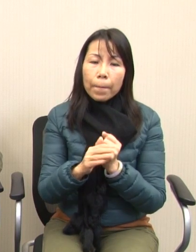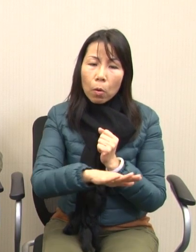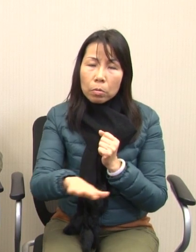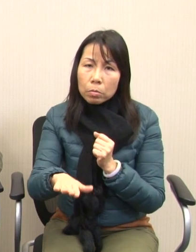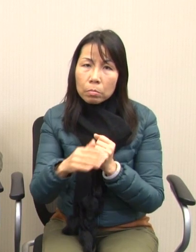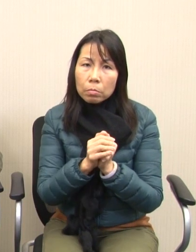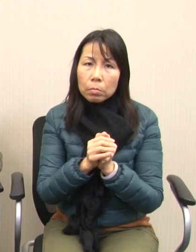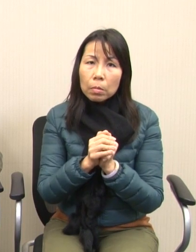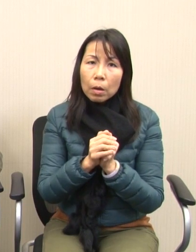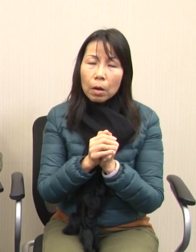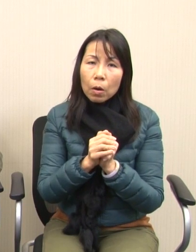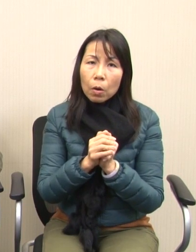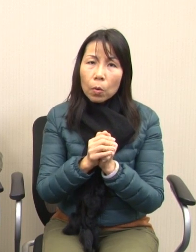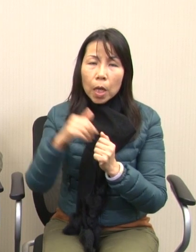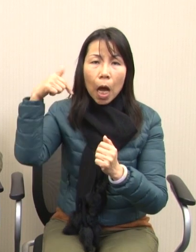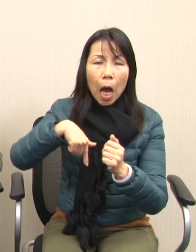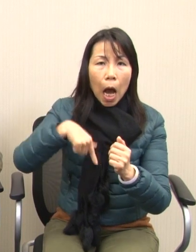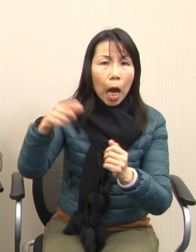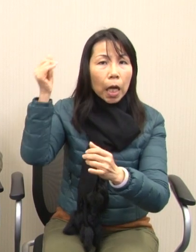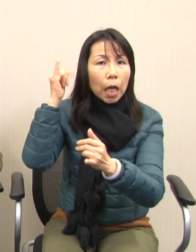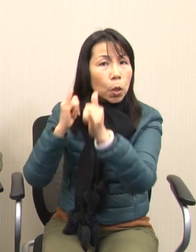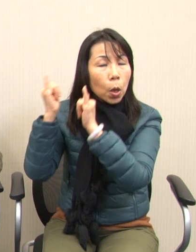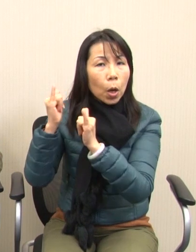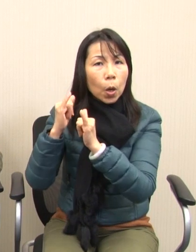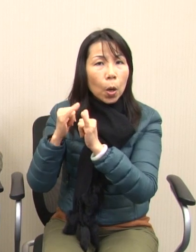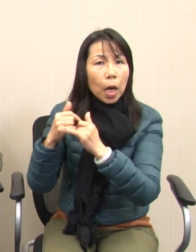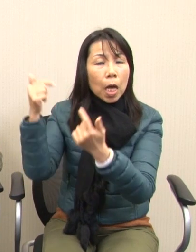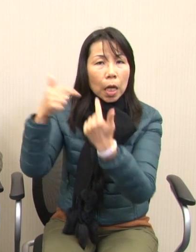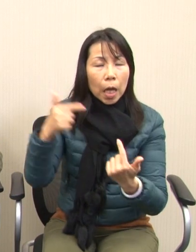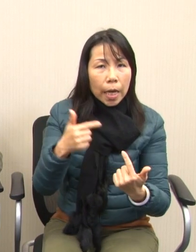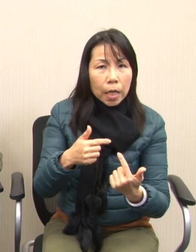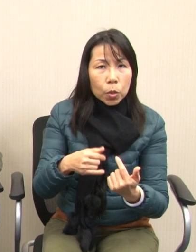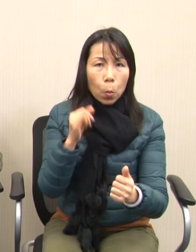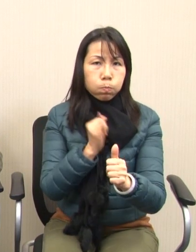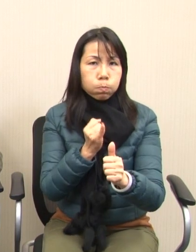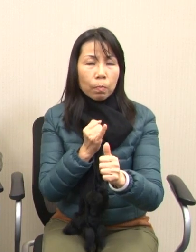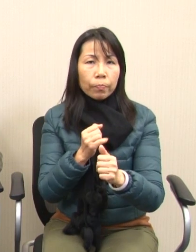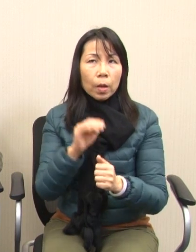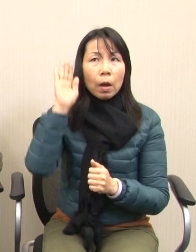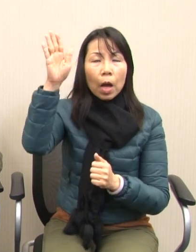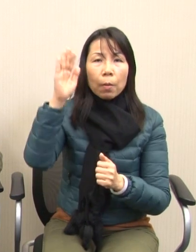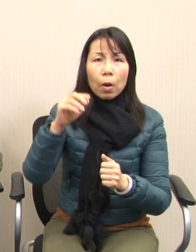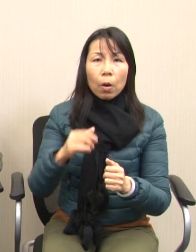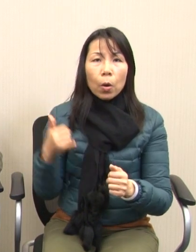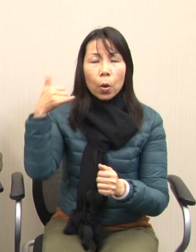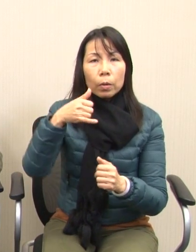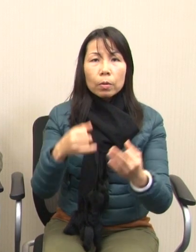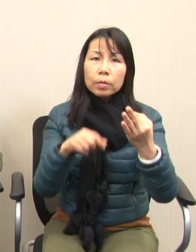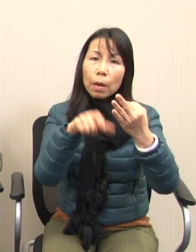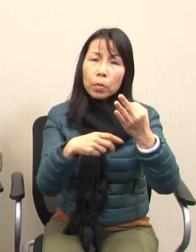代？甚至這一代是繼續作業呢？我希望去到3月26日